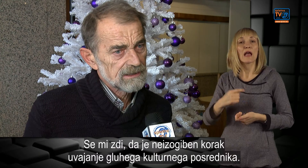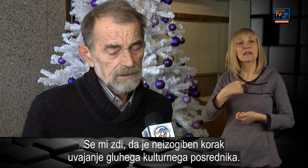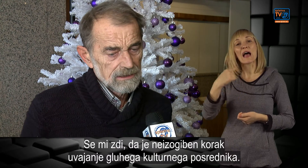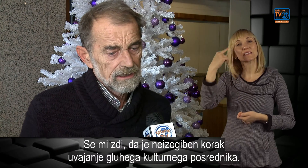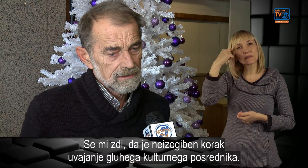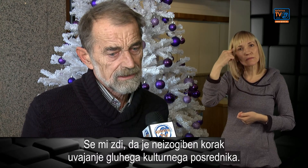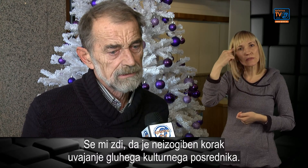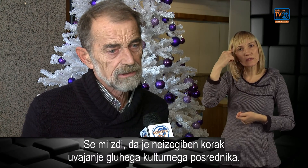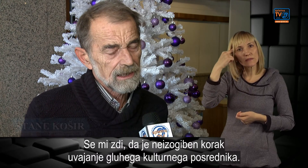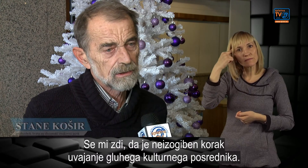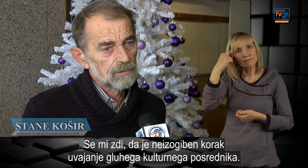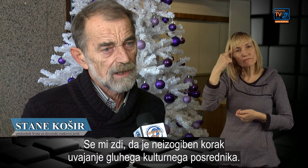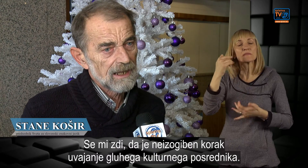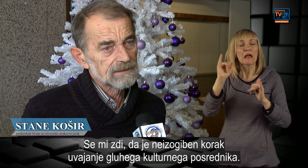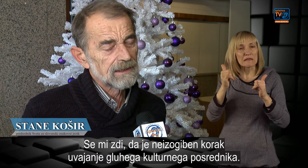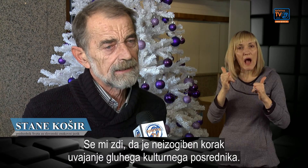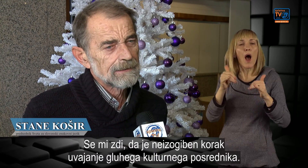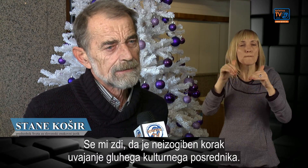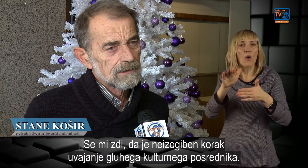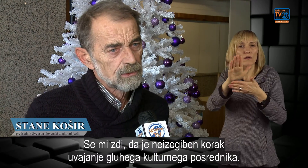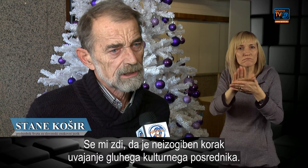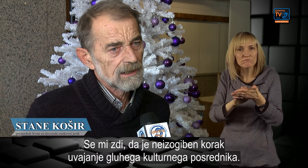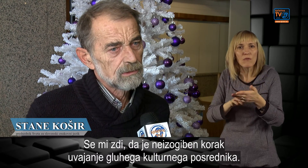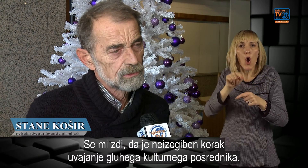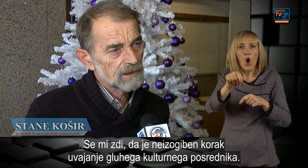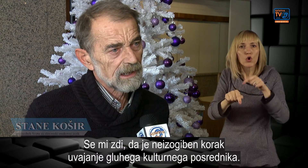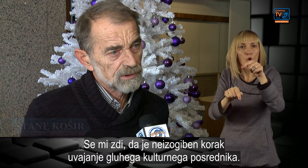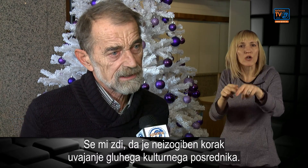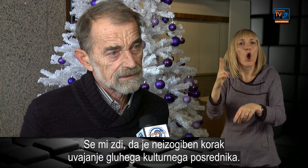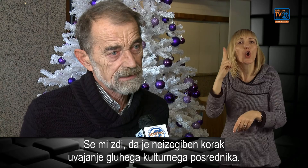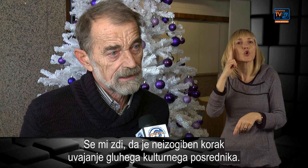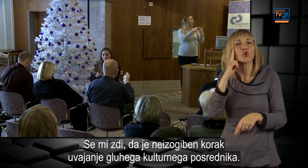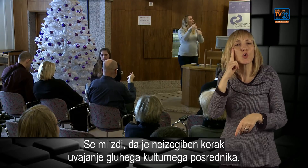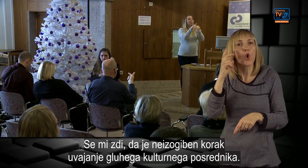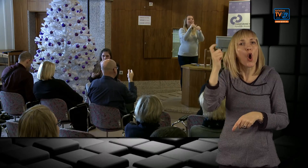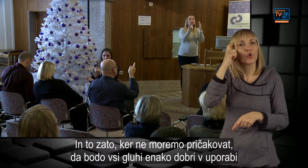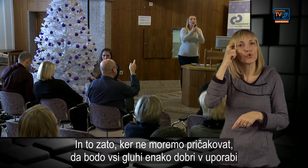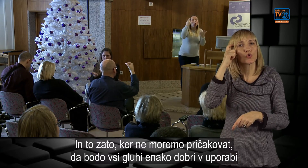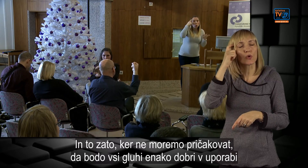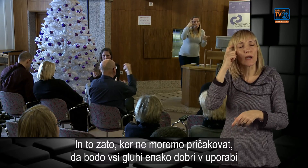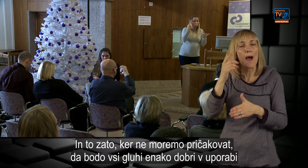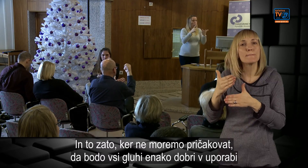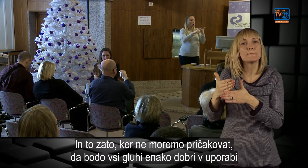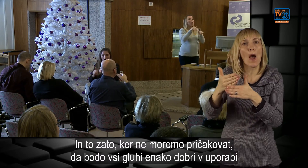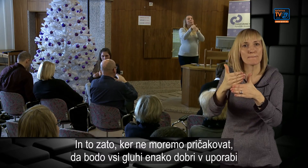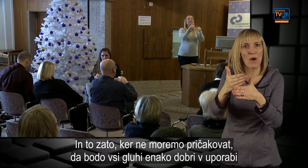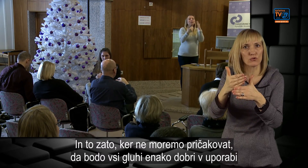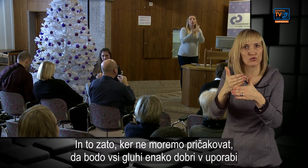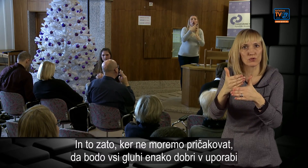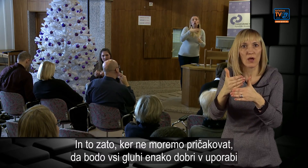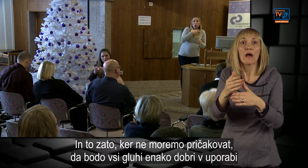Se mi zdi, da je neizogiben korak uvajanje gluhega kulturnega posrednika. In to zato, ker ne